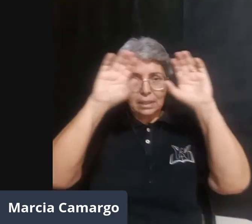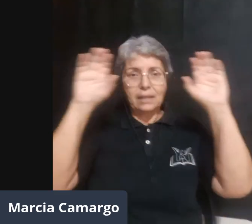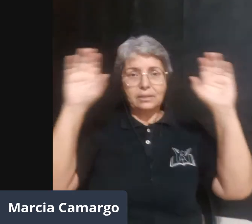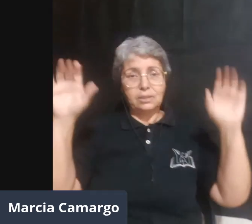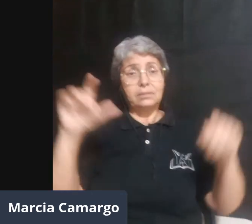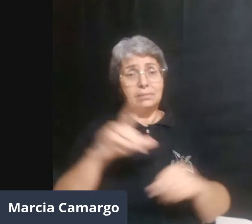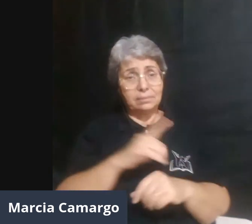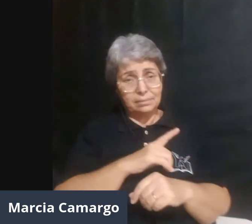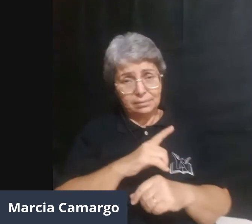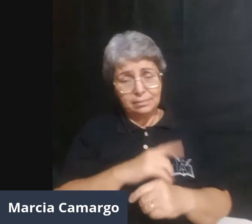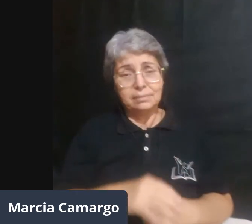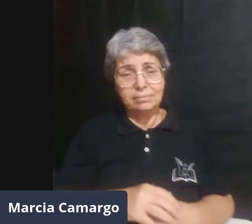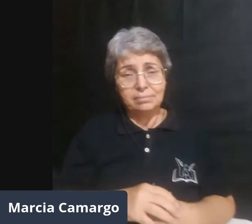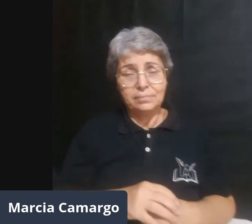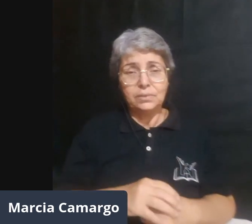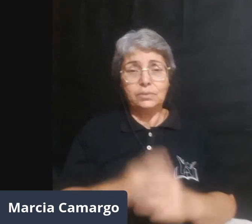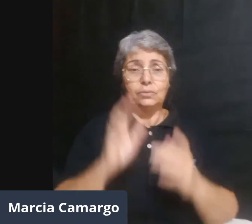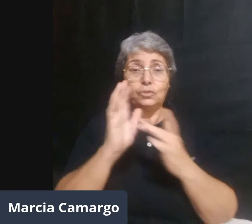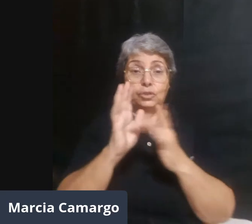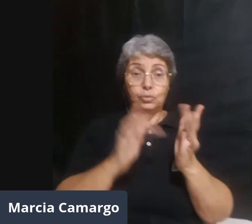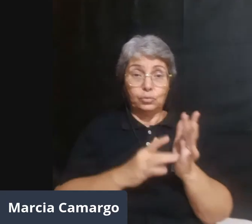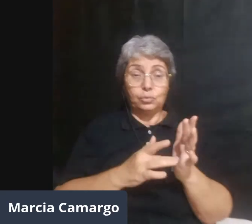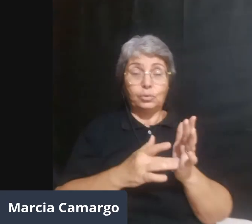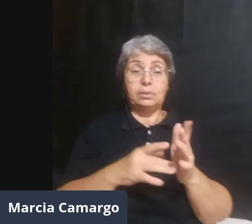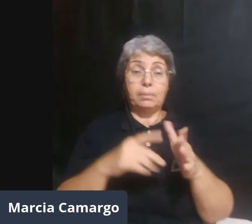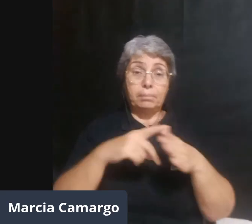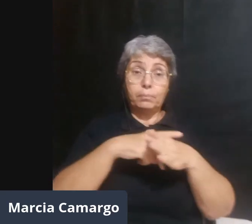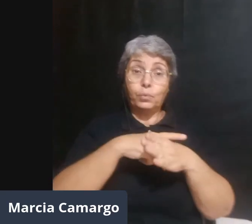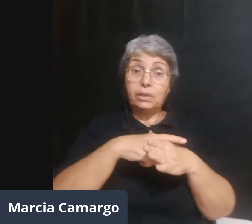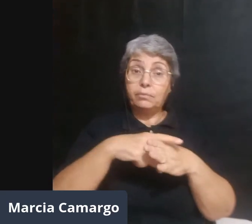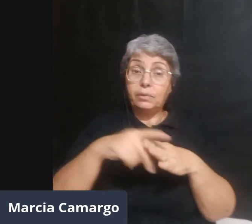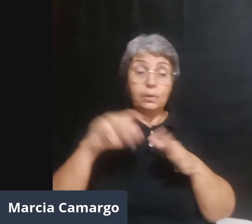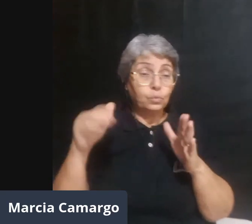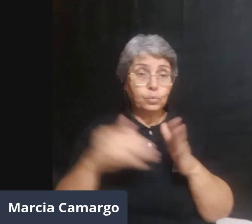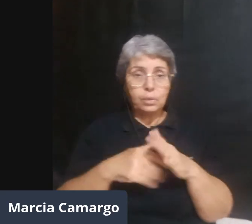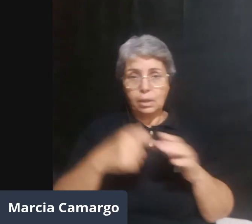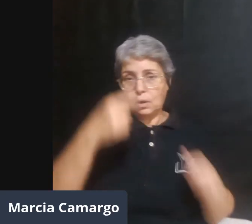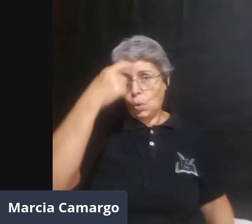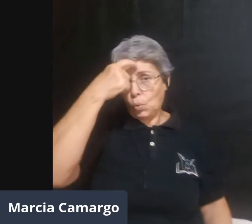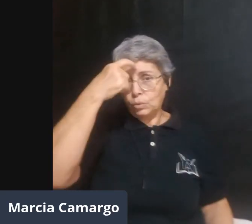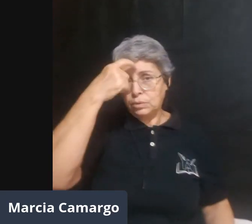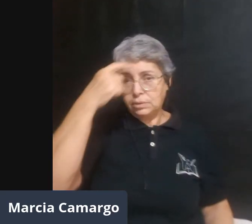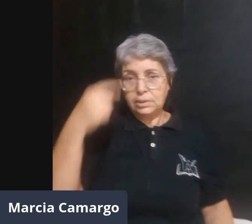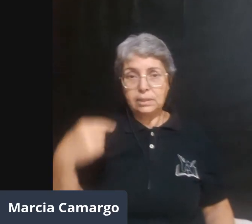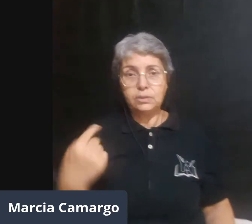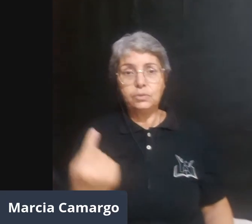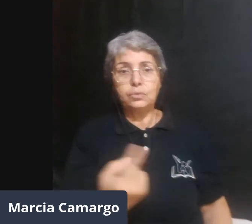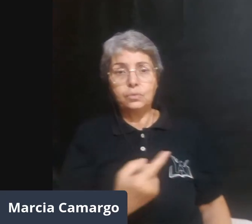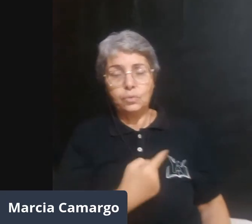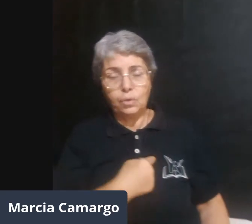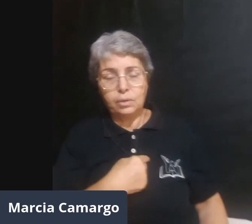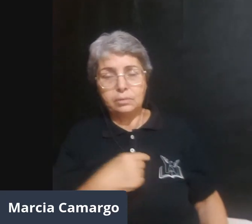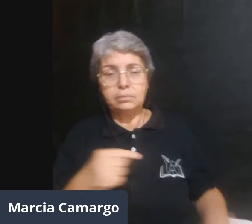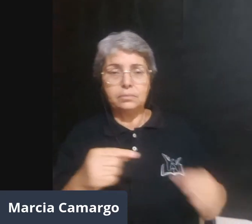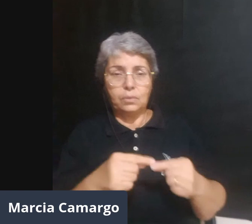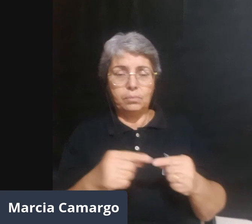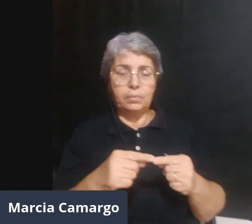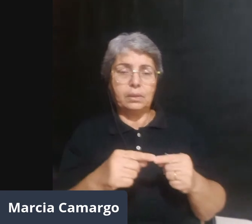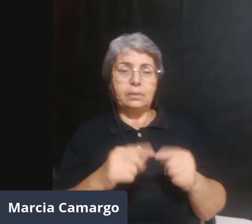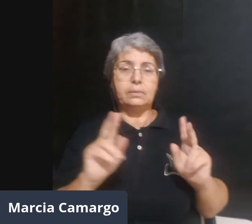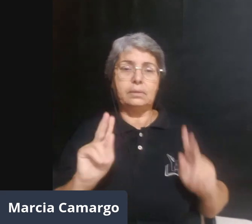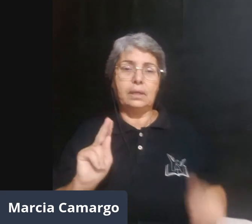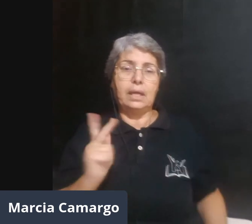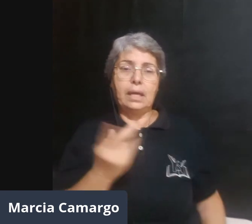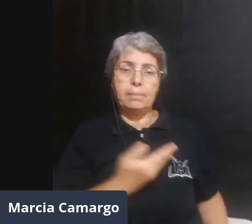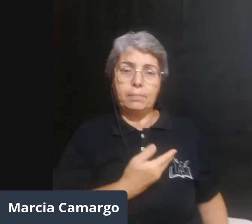sumo sacerdote purifica as nossas consciências, de acordo com o que vemos em Hebreus 9,14, a fim